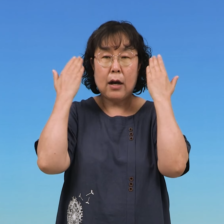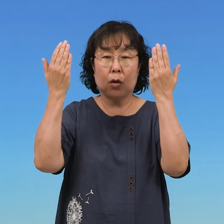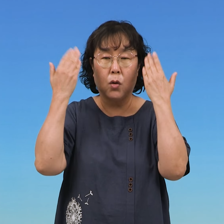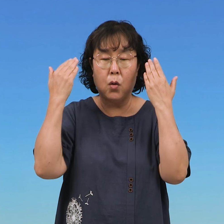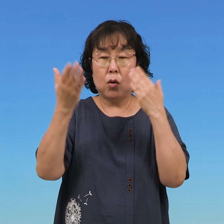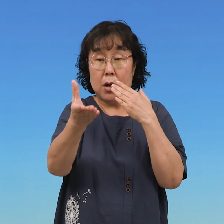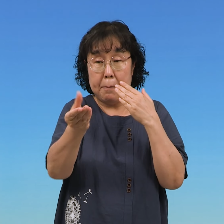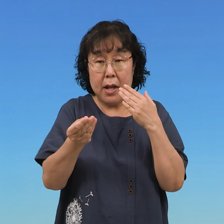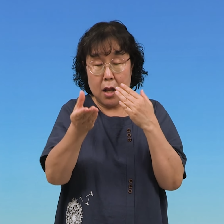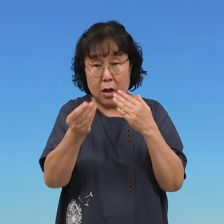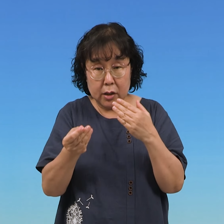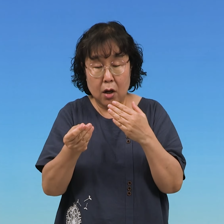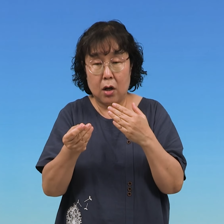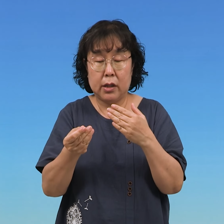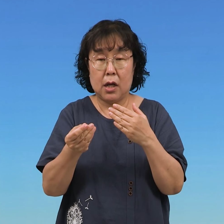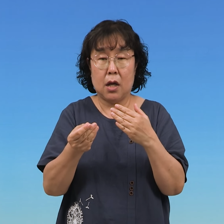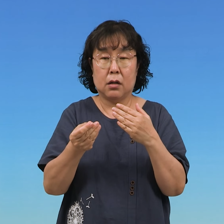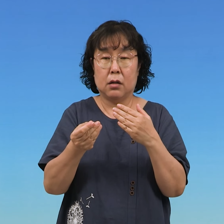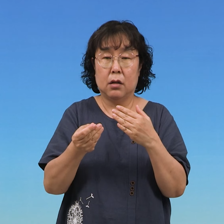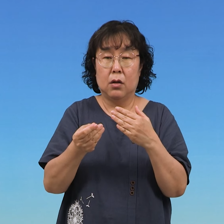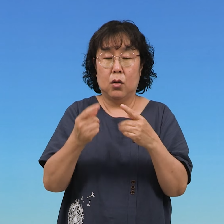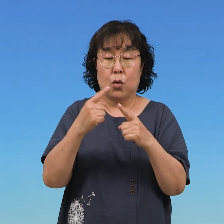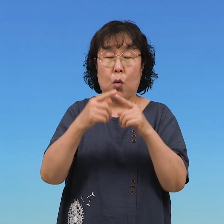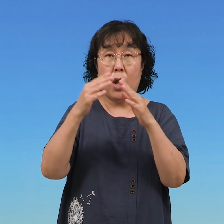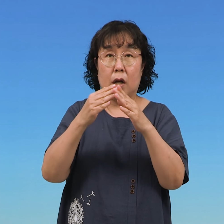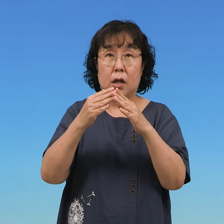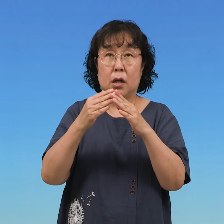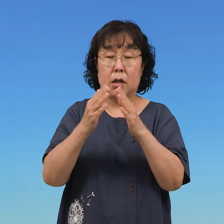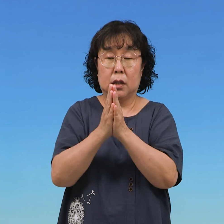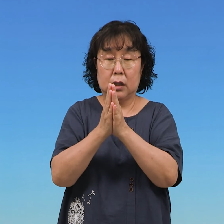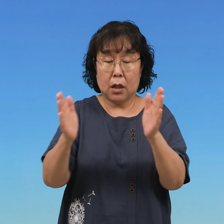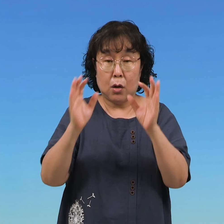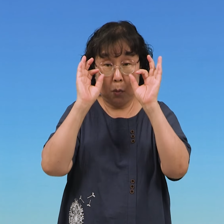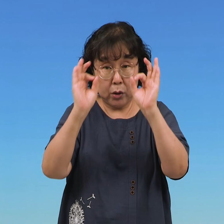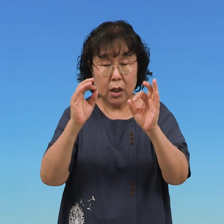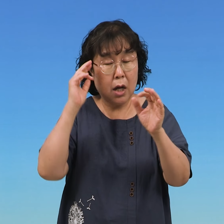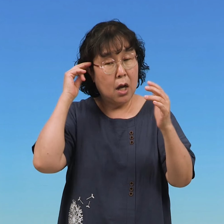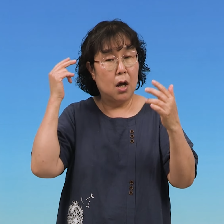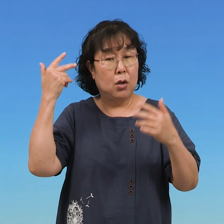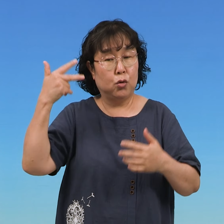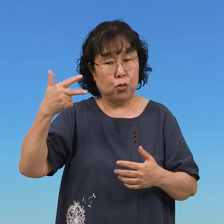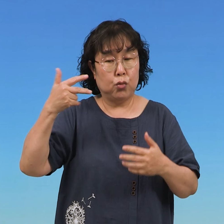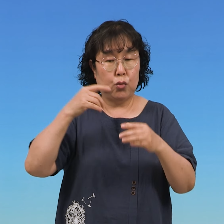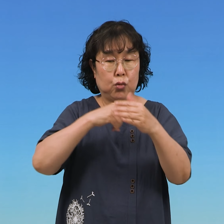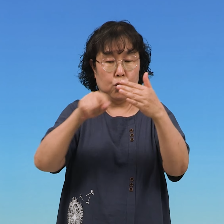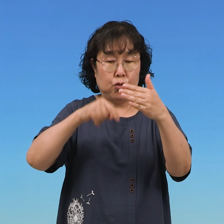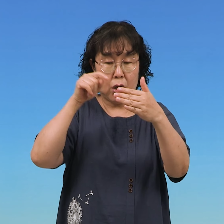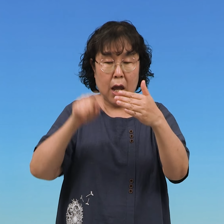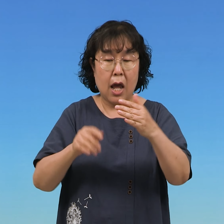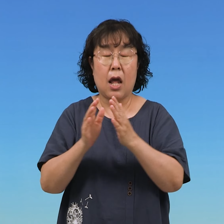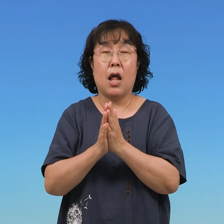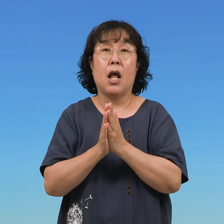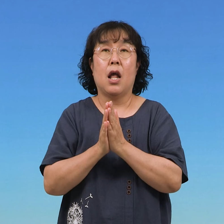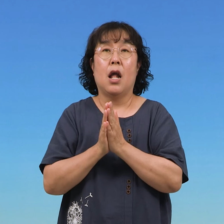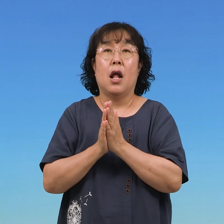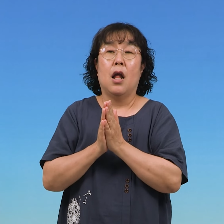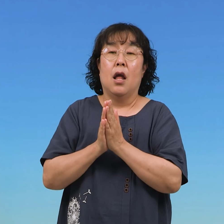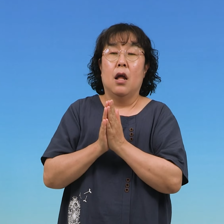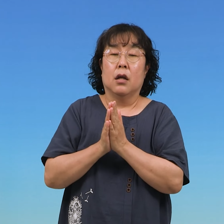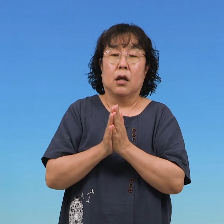무슨 모임을 합니까? 성경 공부를 할 수가 있습니까? 이 학교인데요. 그래서 저는 막 개척 초기에 다른